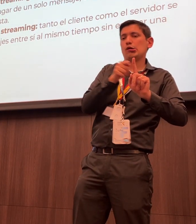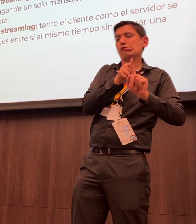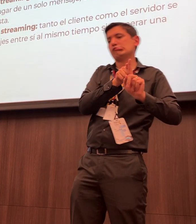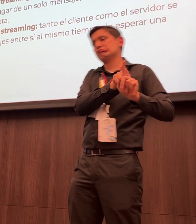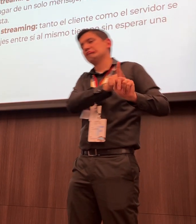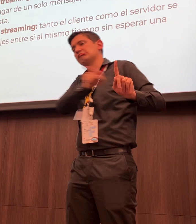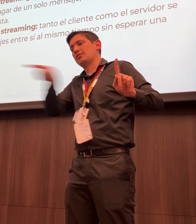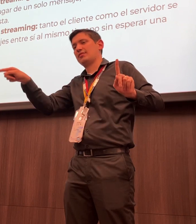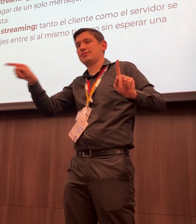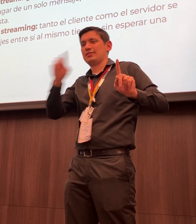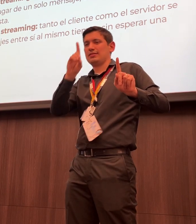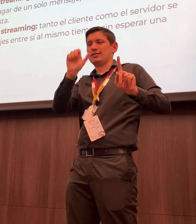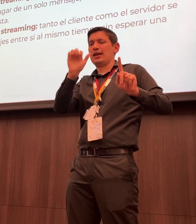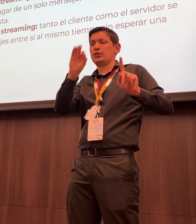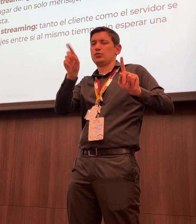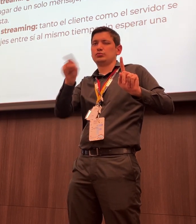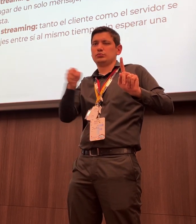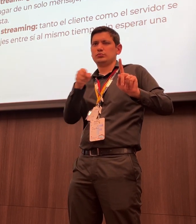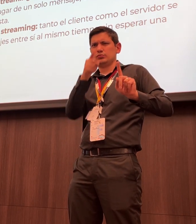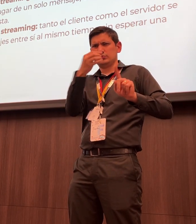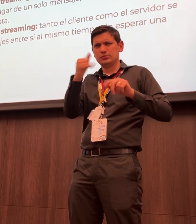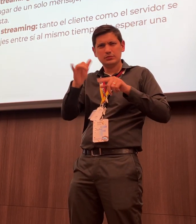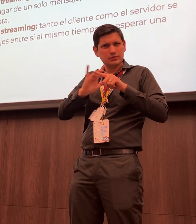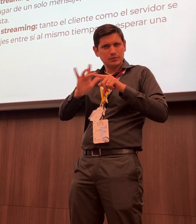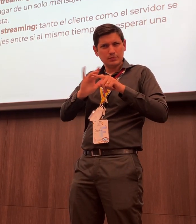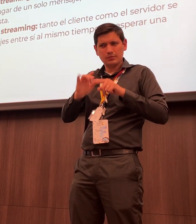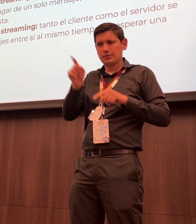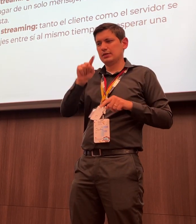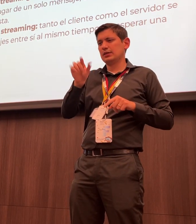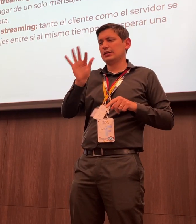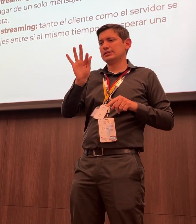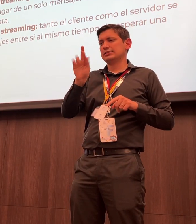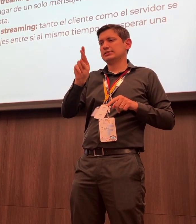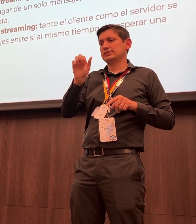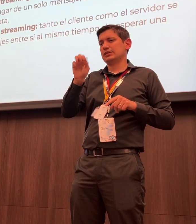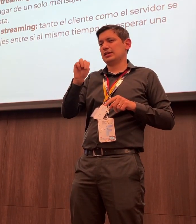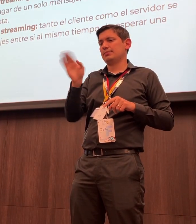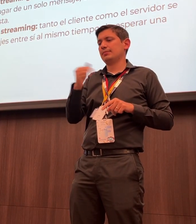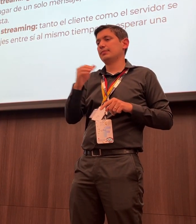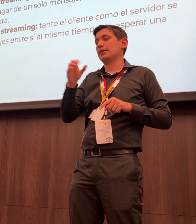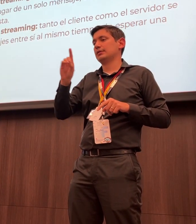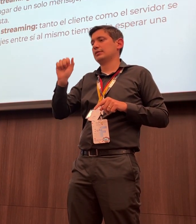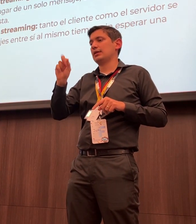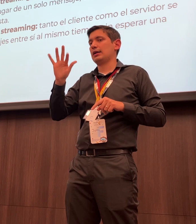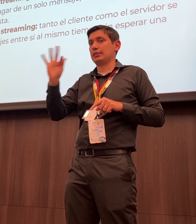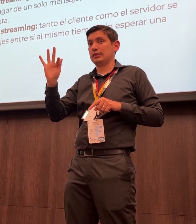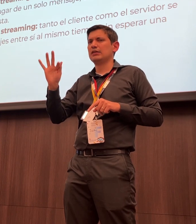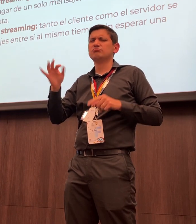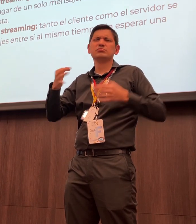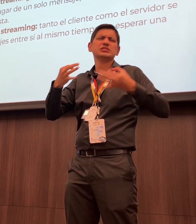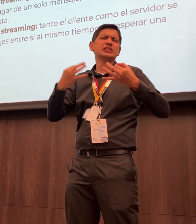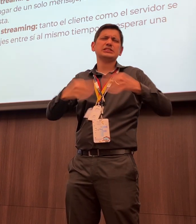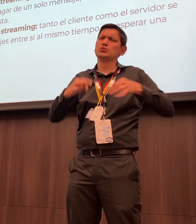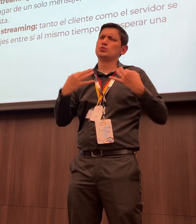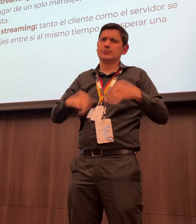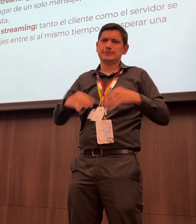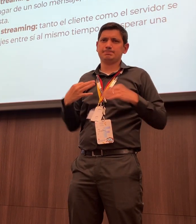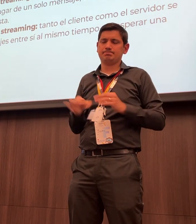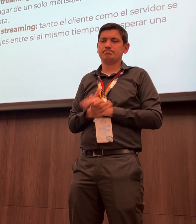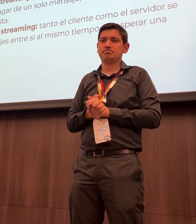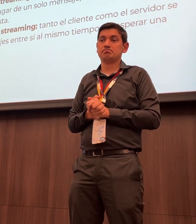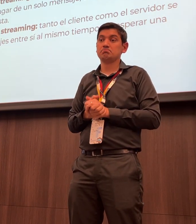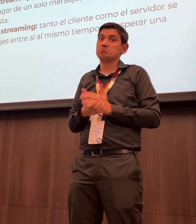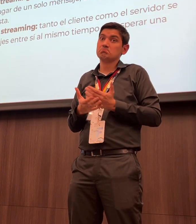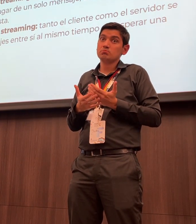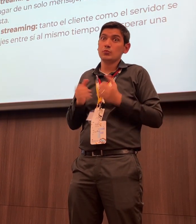de datos. Me imagino que han usado lo que son los streams en Dart y esto es bastante sencillo. Y podría